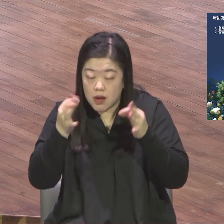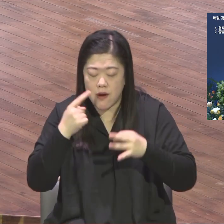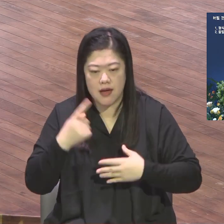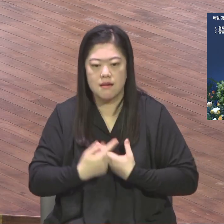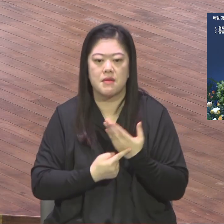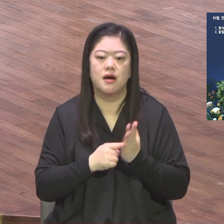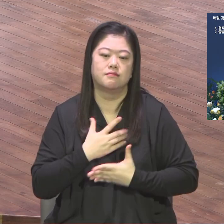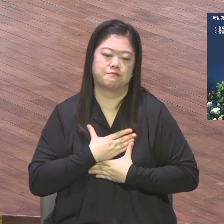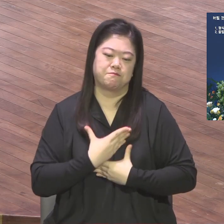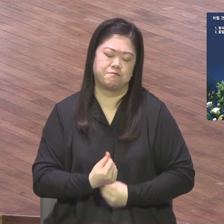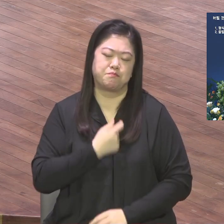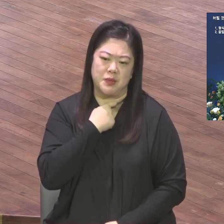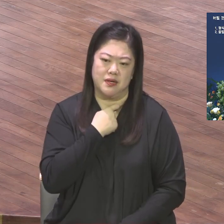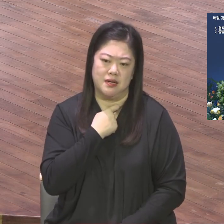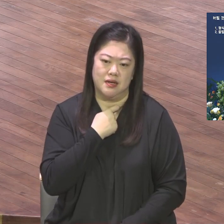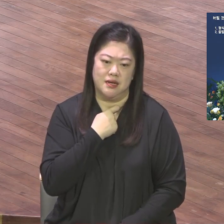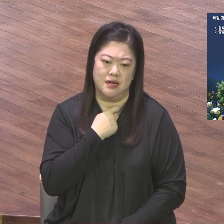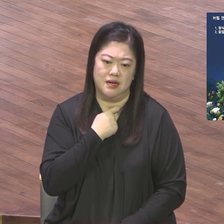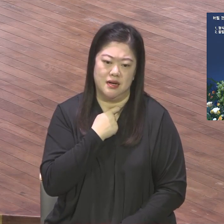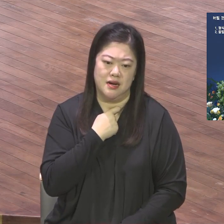답을 찾아보려고 했지만은